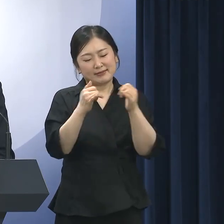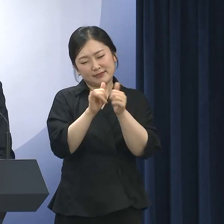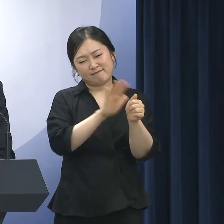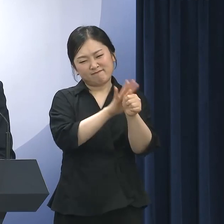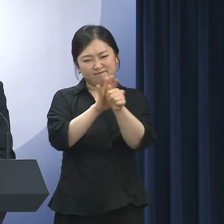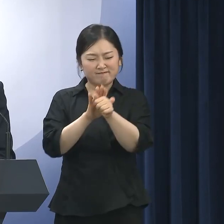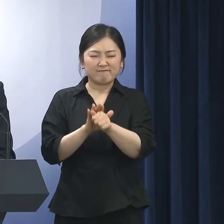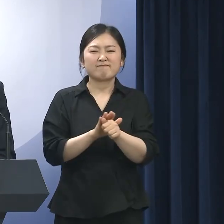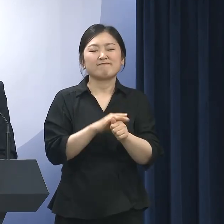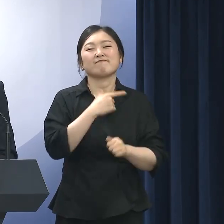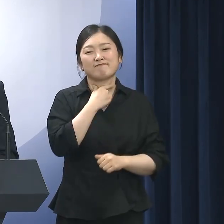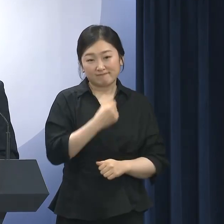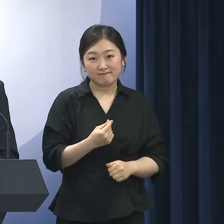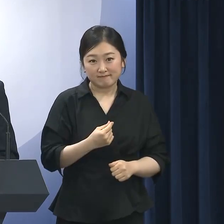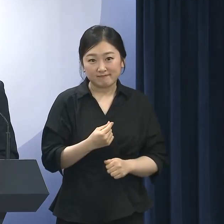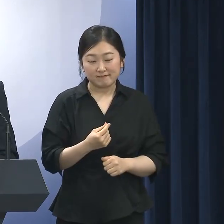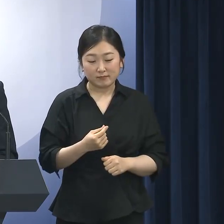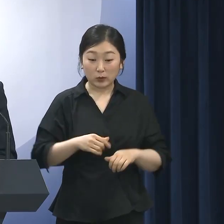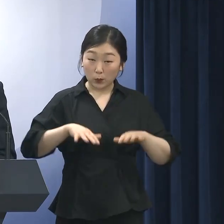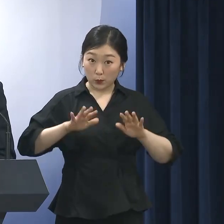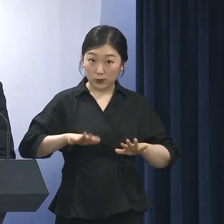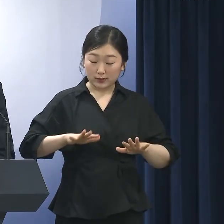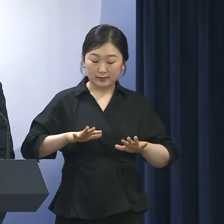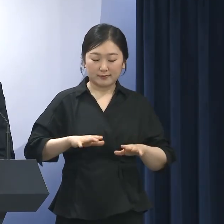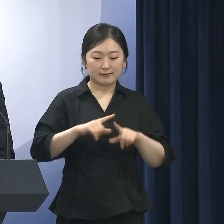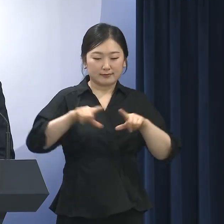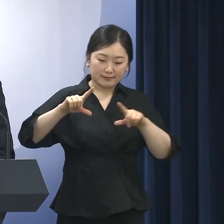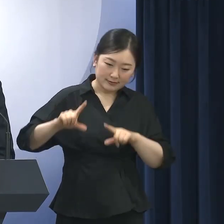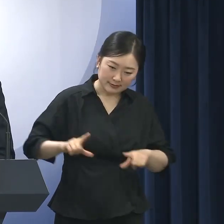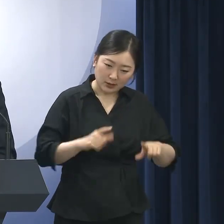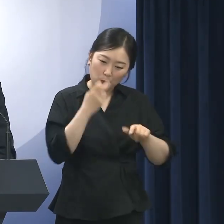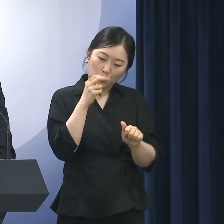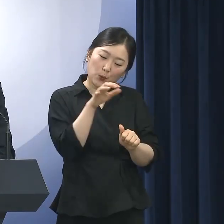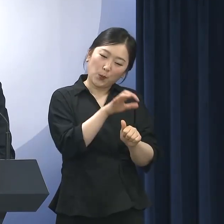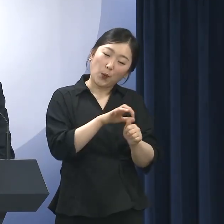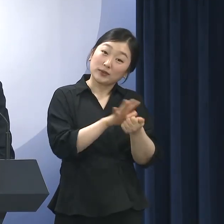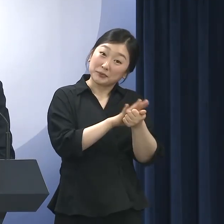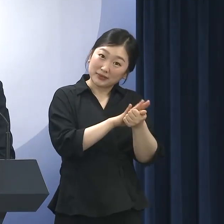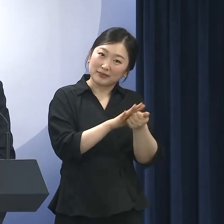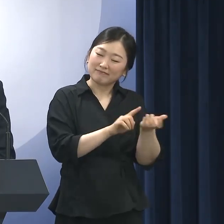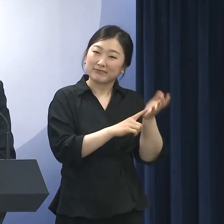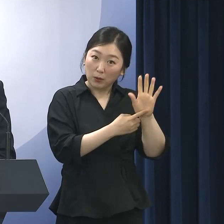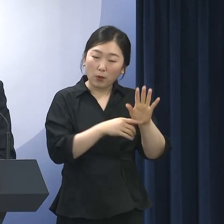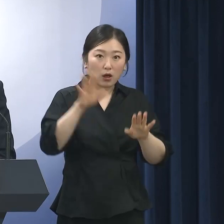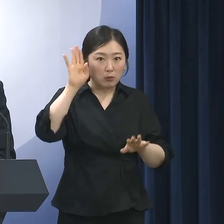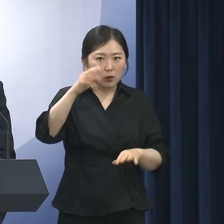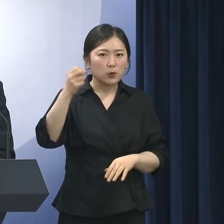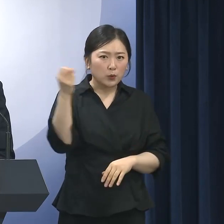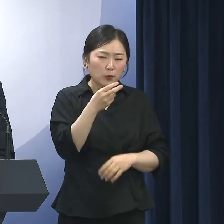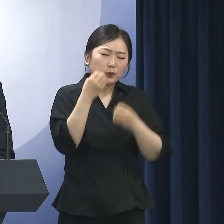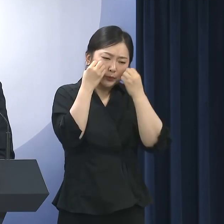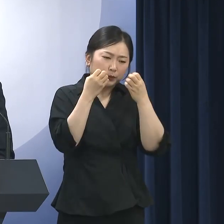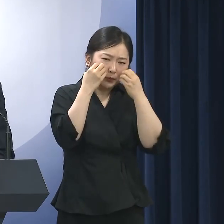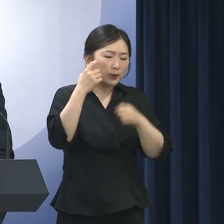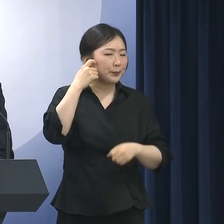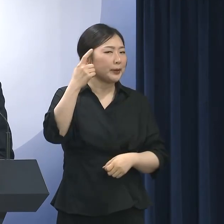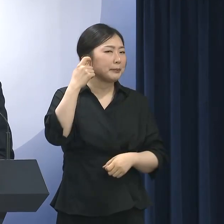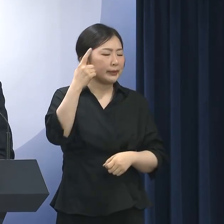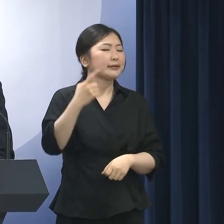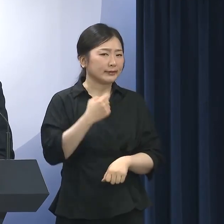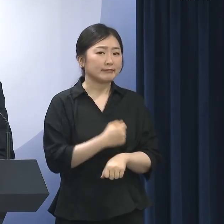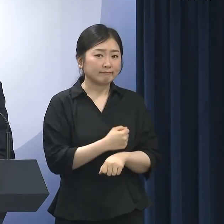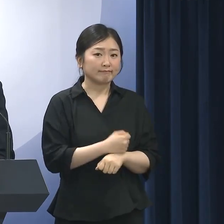오늘 일상 우리 그 돌봄 서비스를 발표하게 되겠고요. 앞으로도 계속적으로 서비스는 개발해 나갈 것입니다. 예를